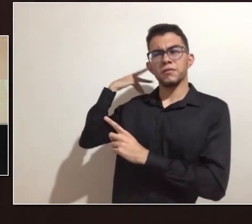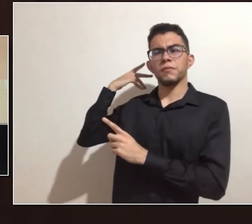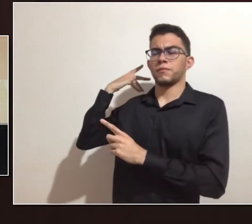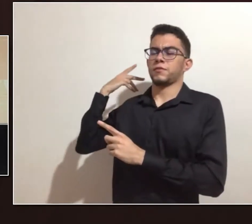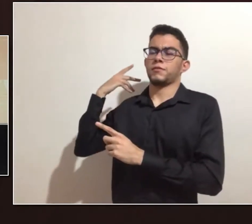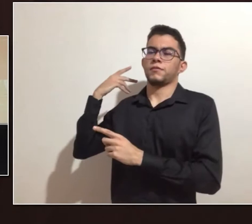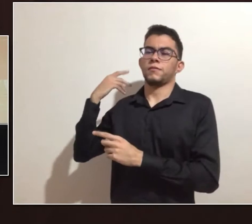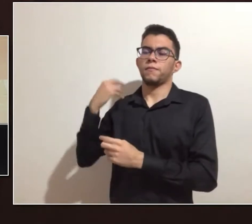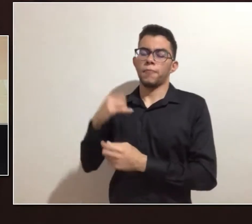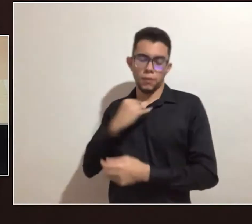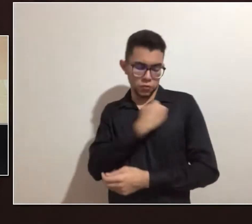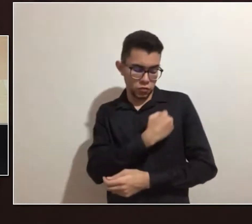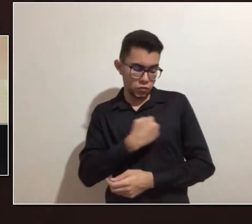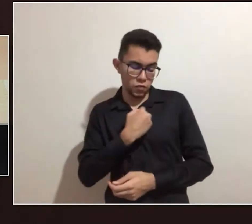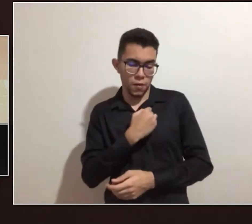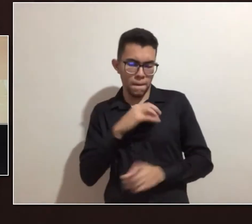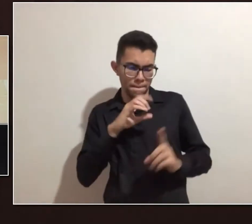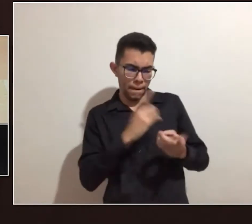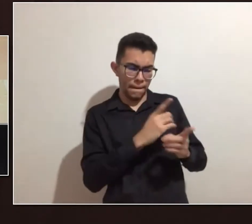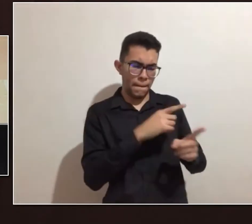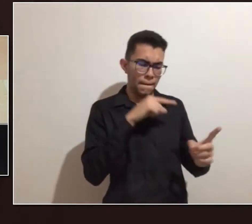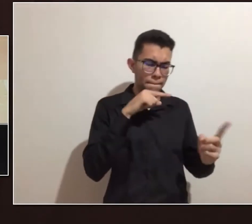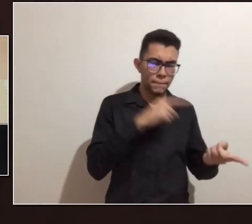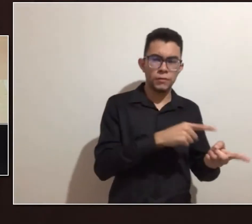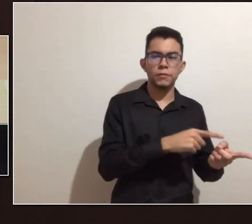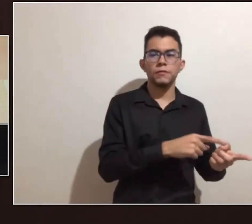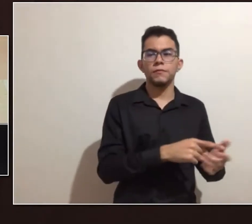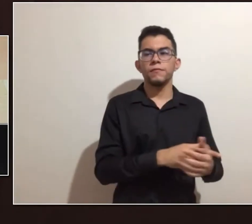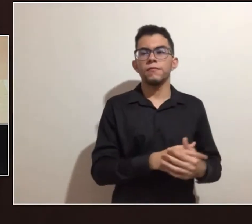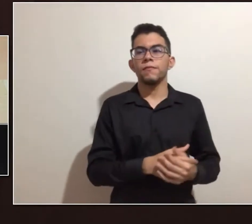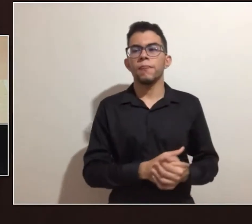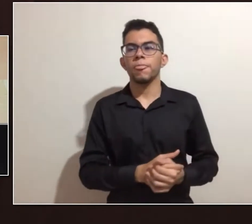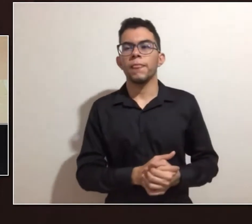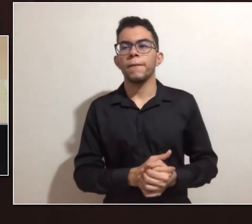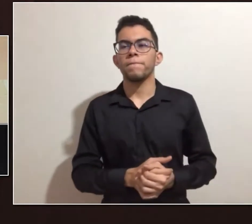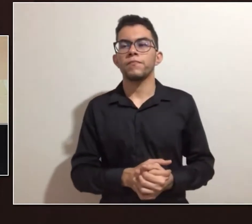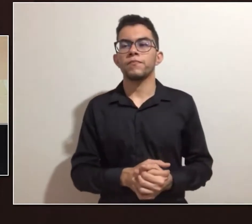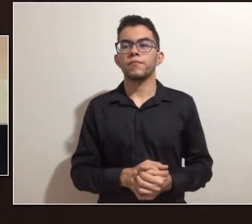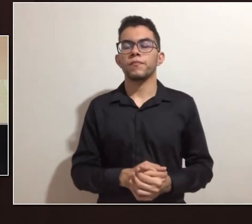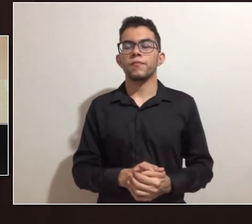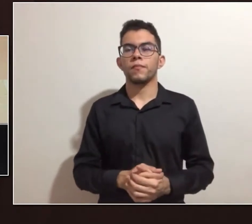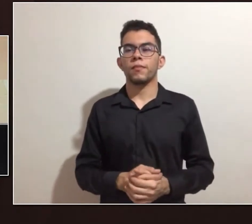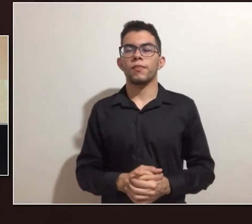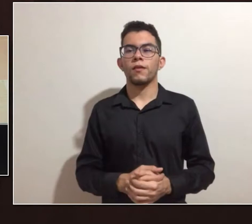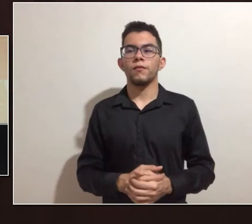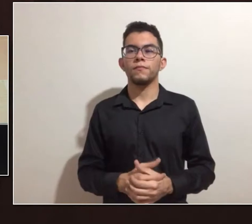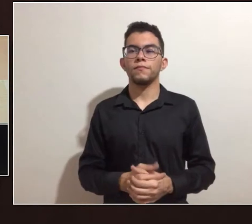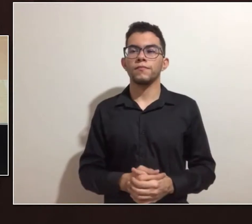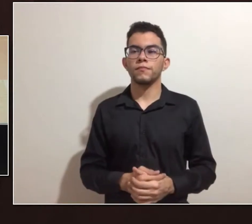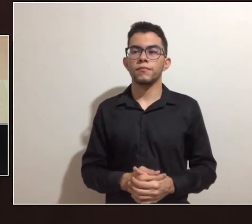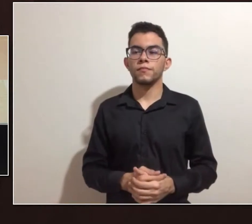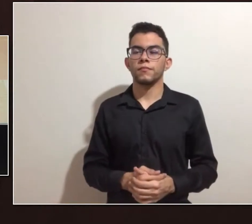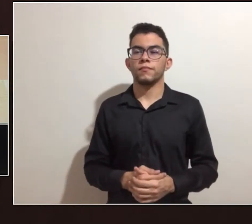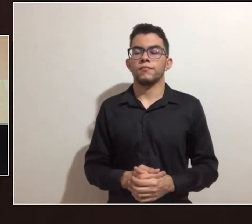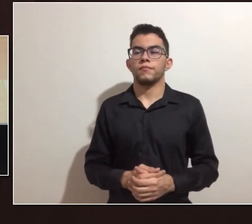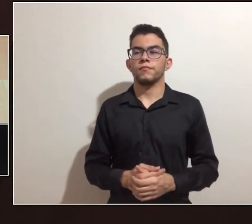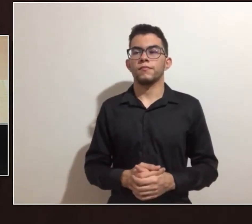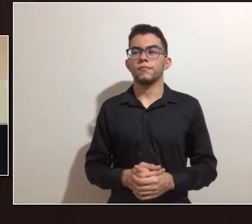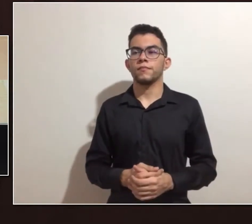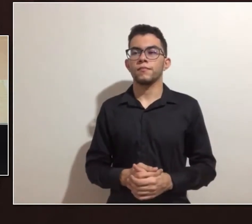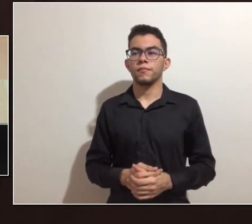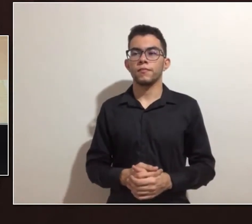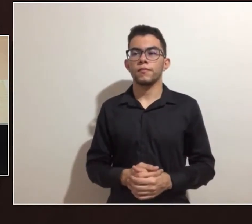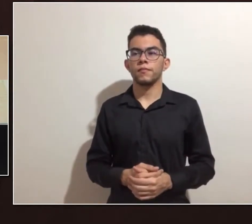Então, vamos ver, só para vocês poderem entender um pouco melhor o sofrimento dessa igreja, a